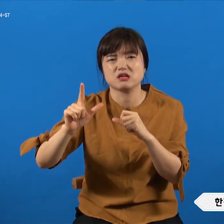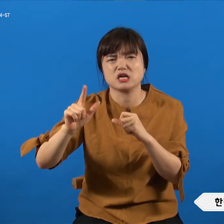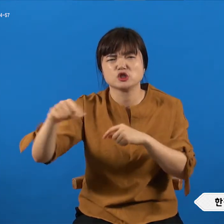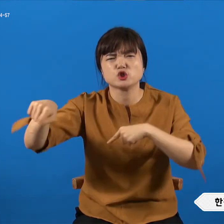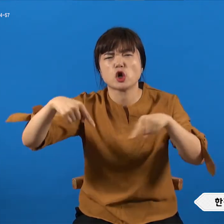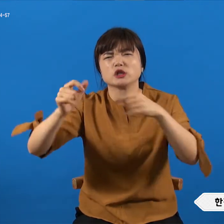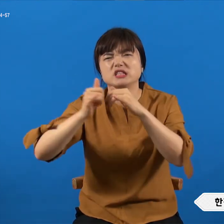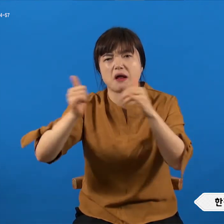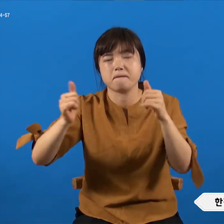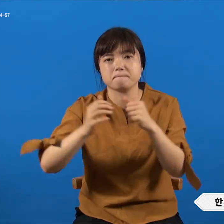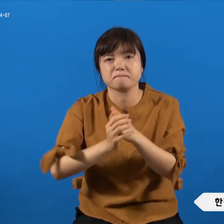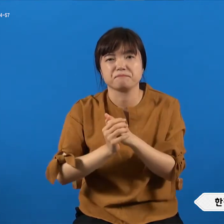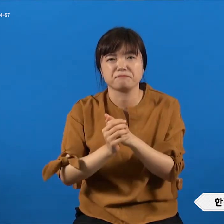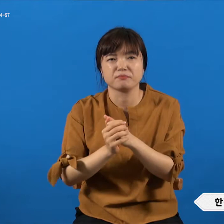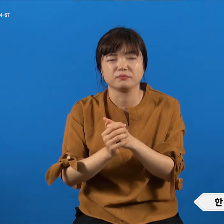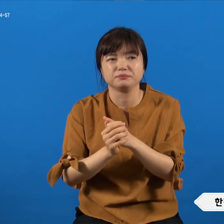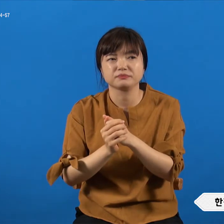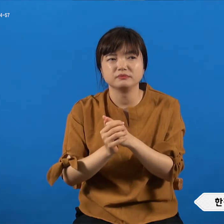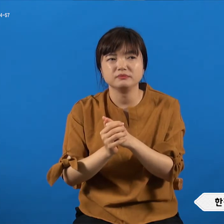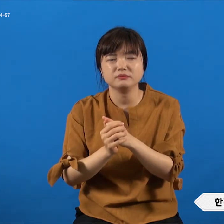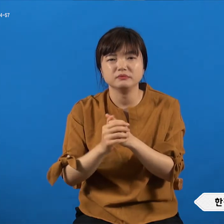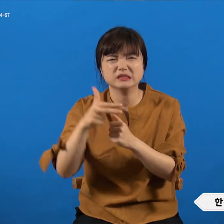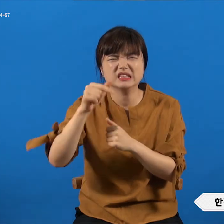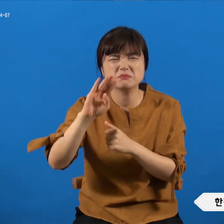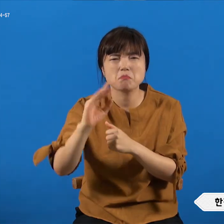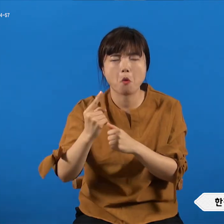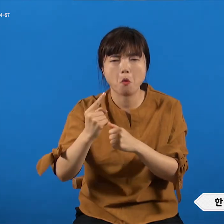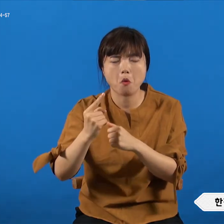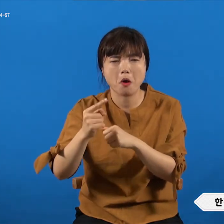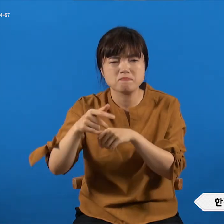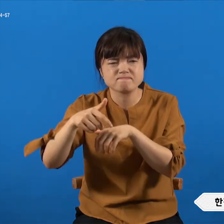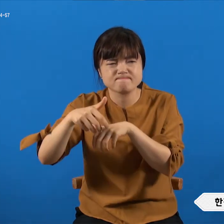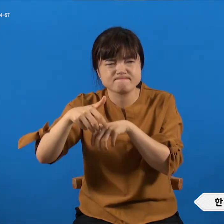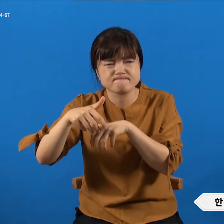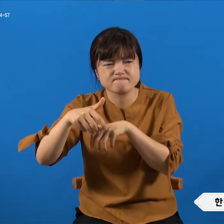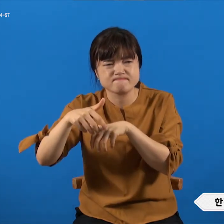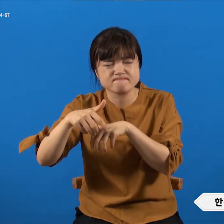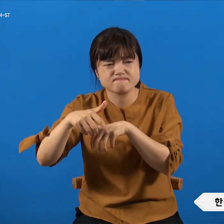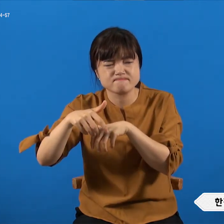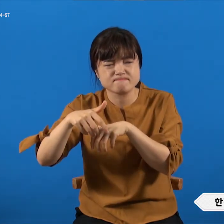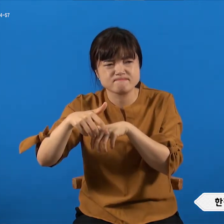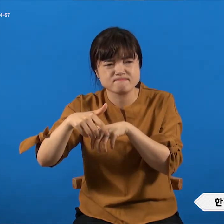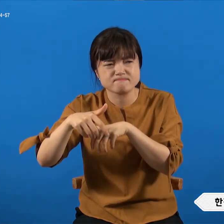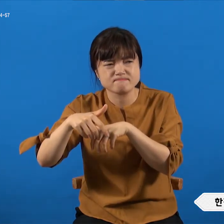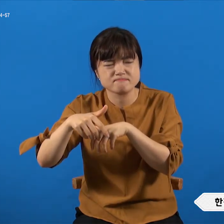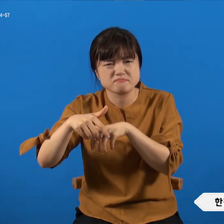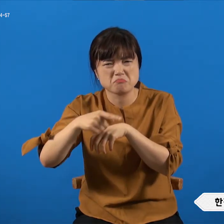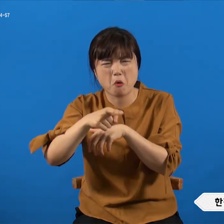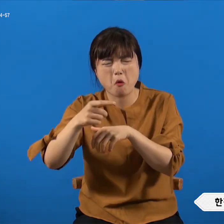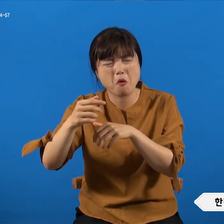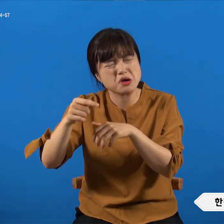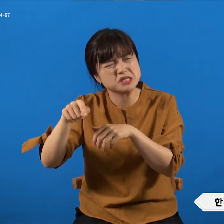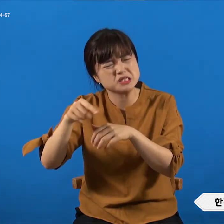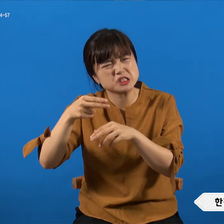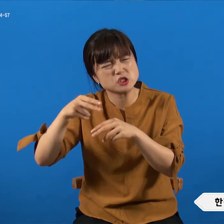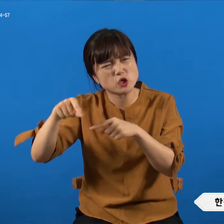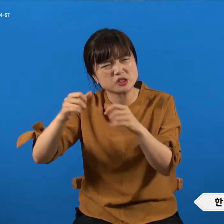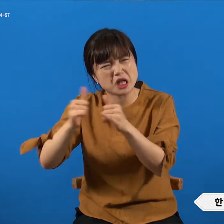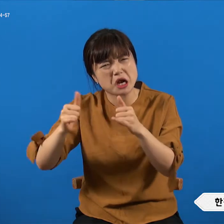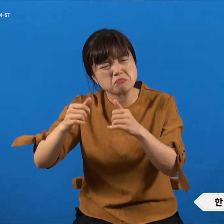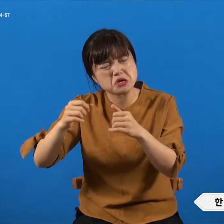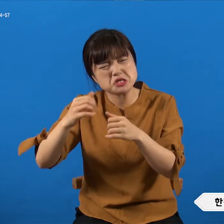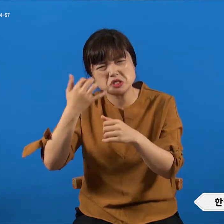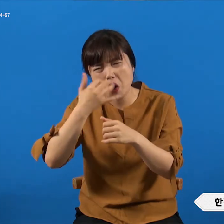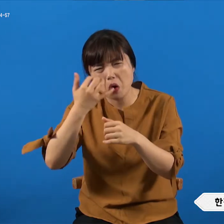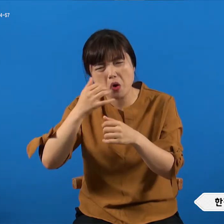그럴까요? 진보진영 사람들은 성충동에 특별히 약한 사람들이라서 그럴까요? 아닙니다. 그럴